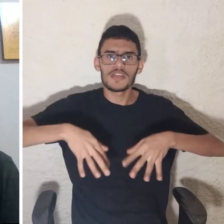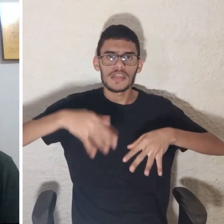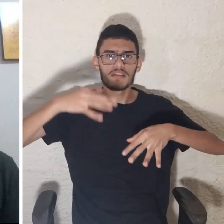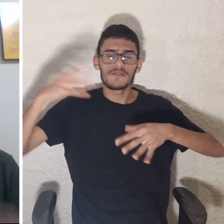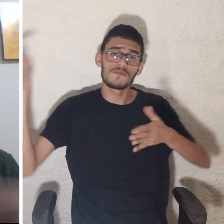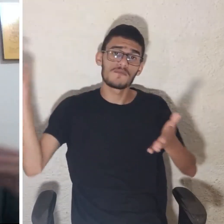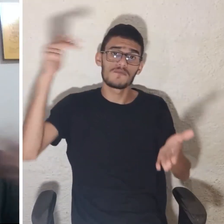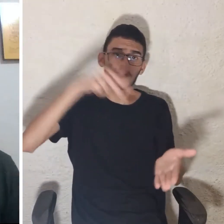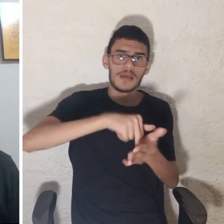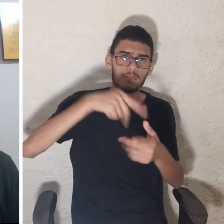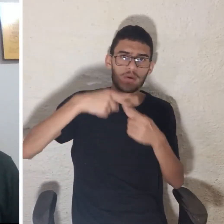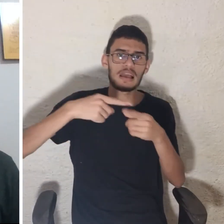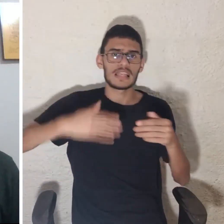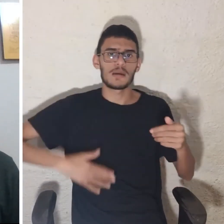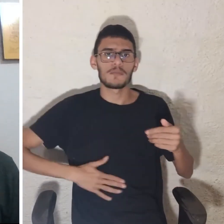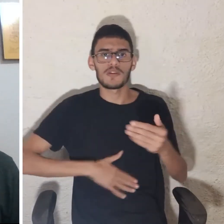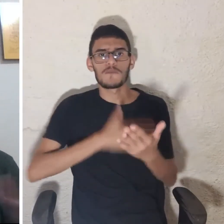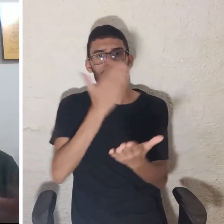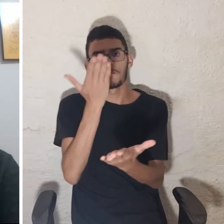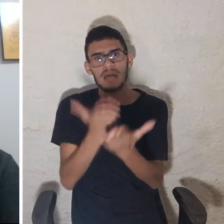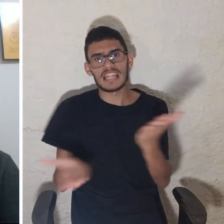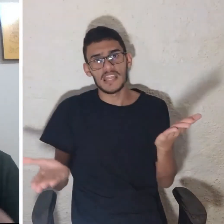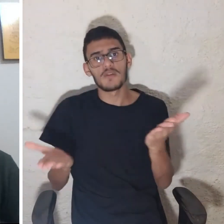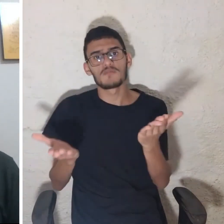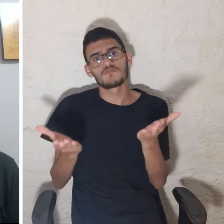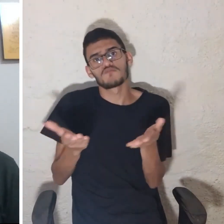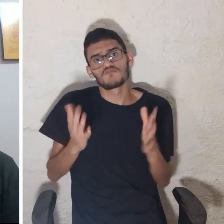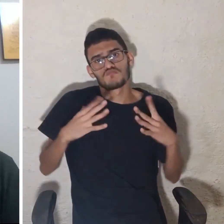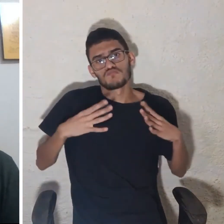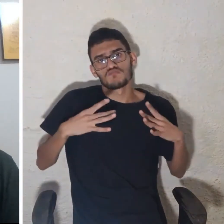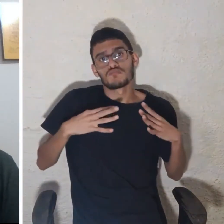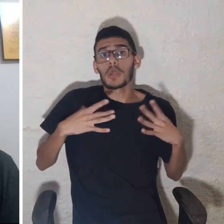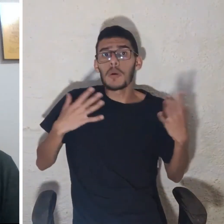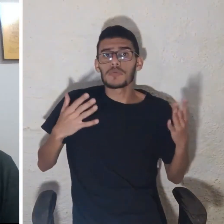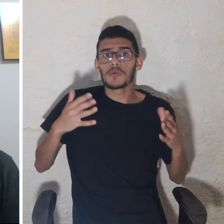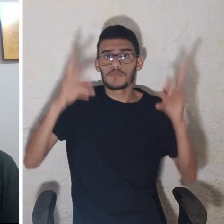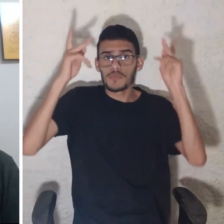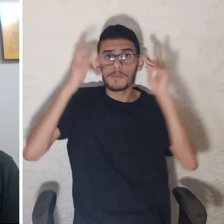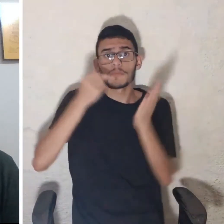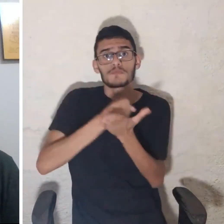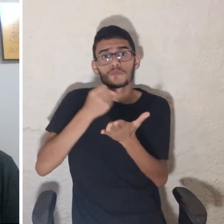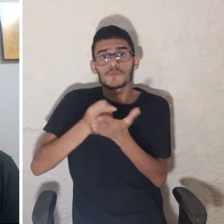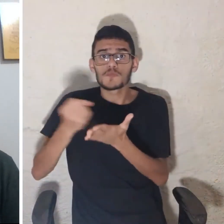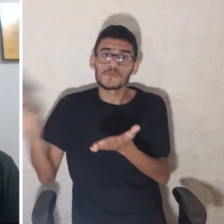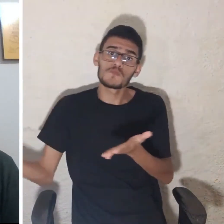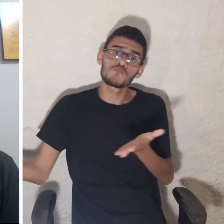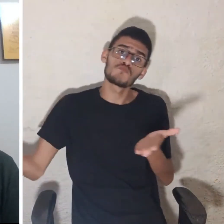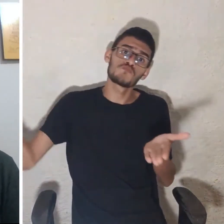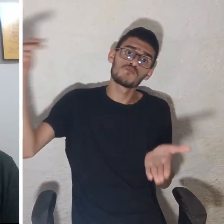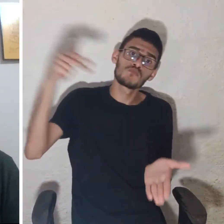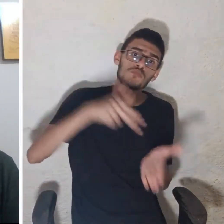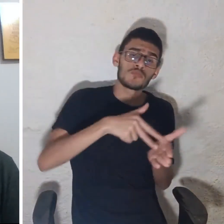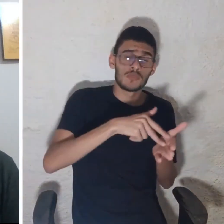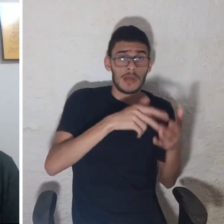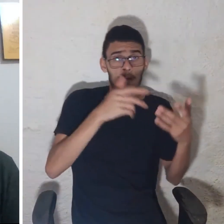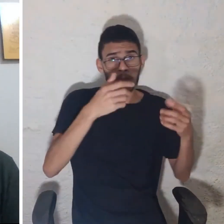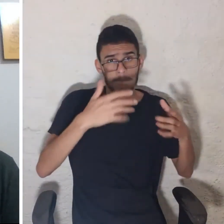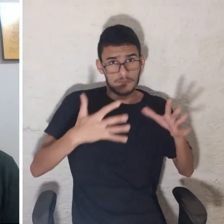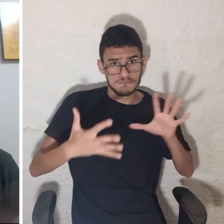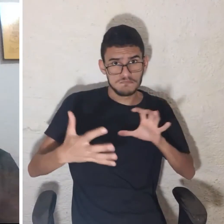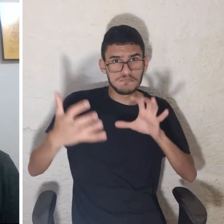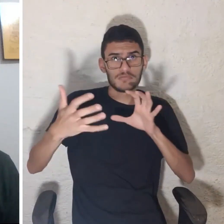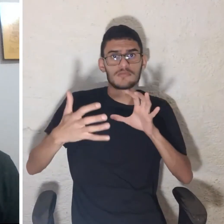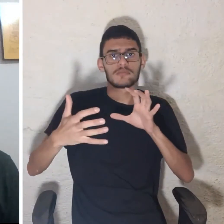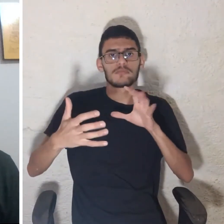foi derrotado, muitos soldados ficaram sem ter o que fazer, então foram contratados pelo Dom Pedro como mercenários para lutar aqui no Brasil contra os